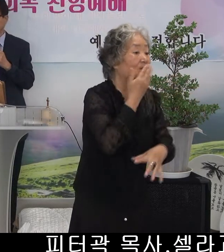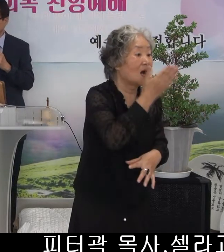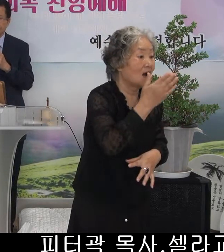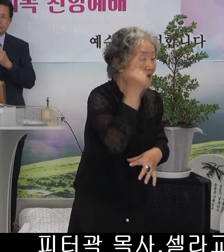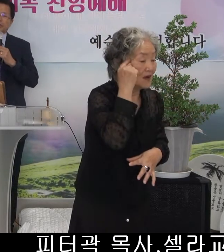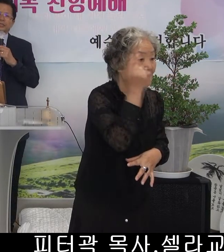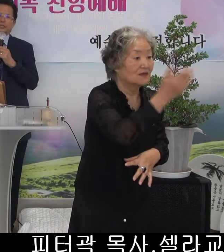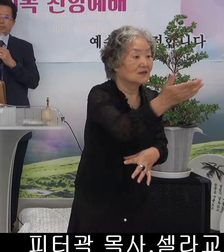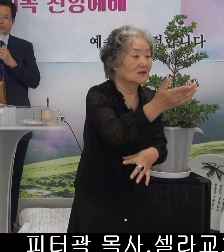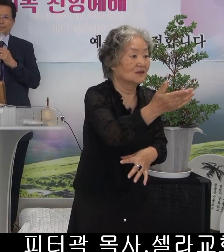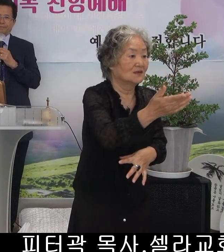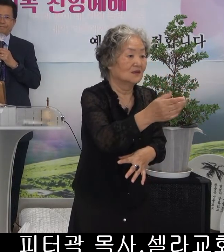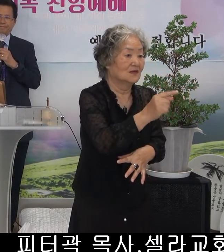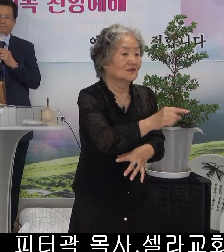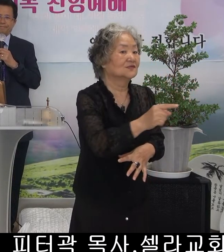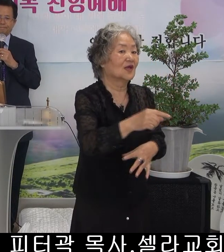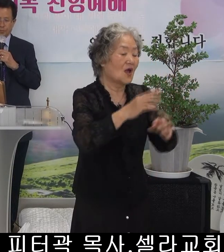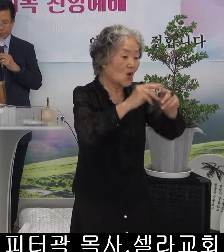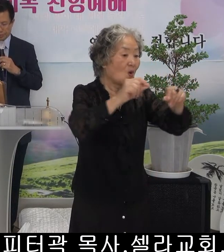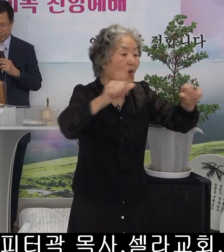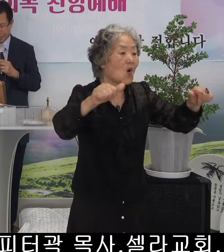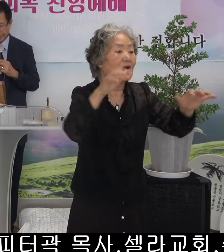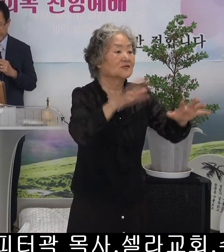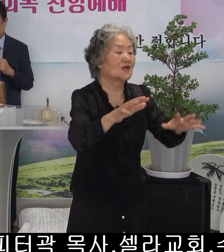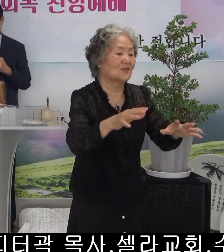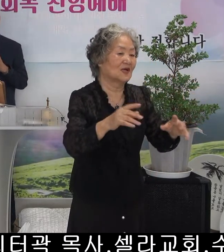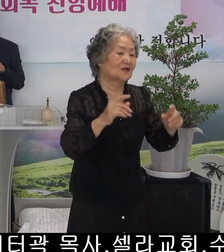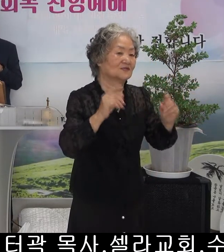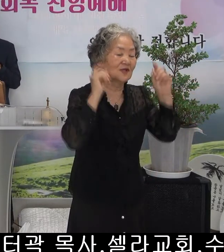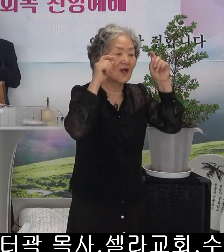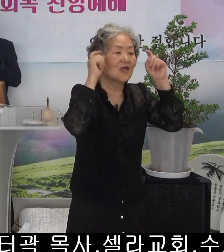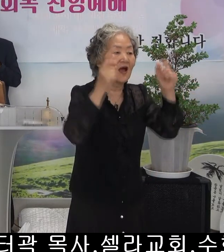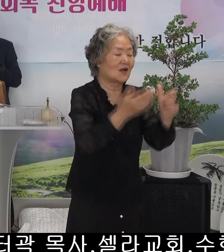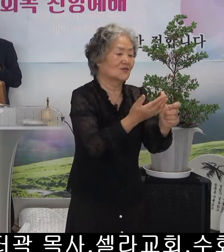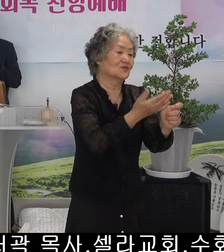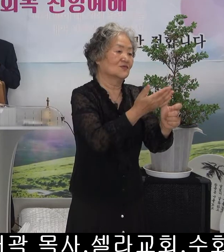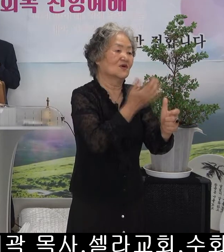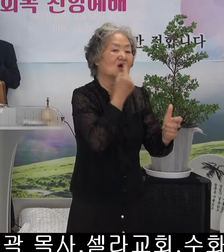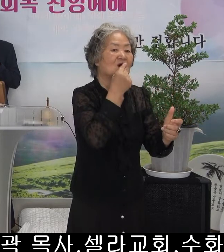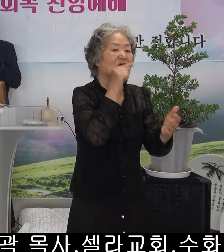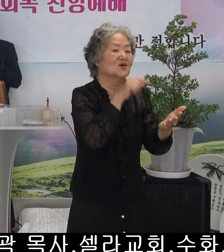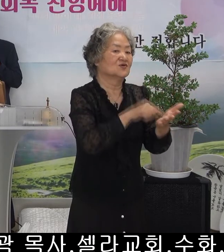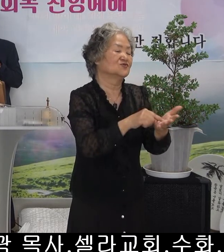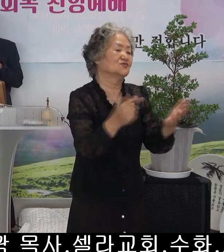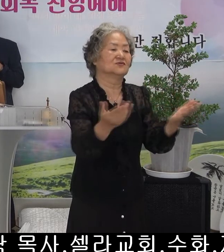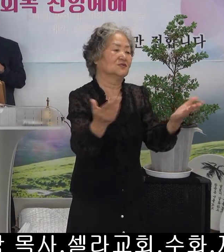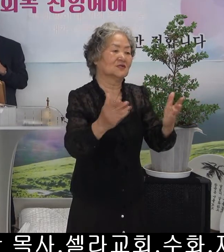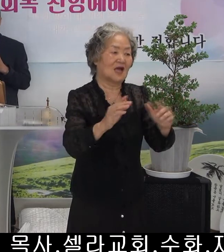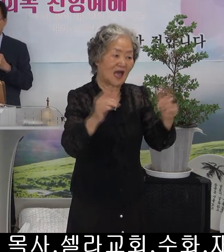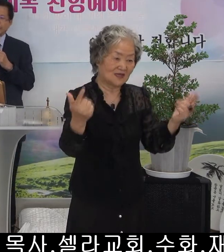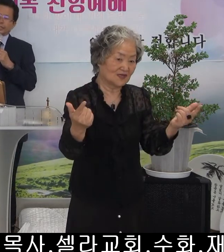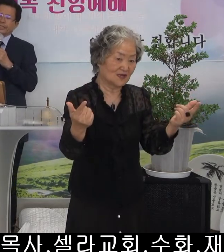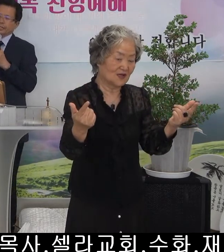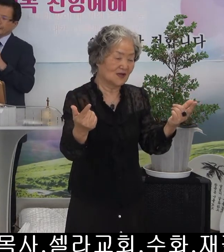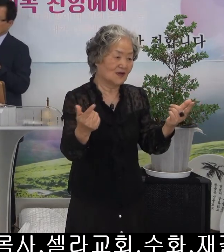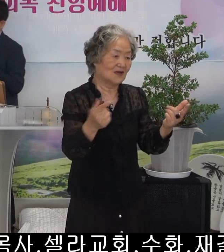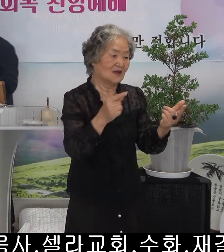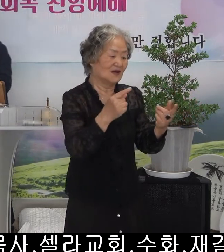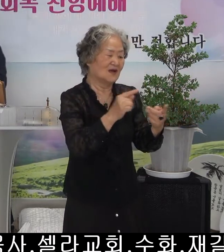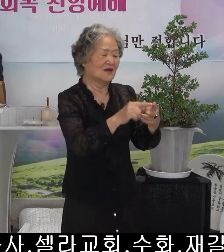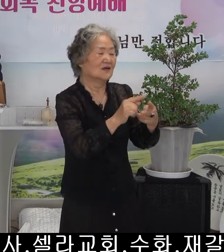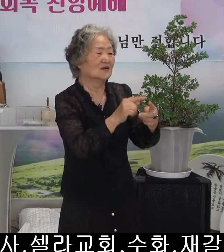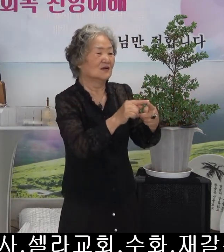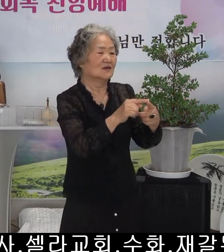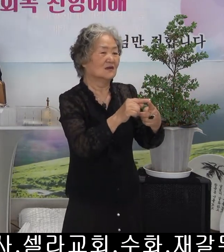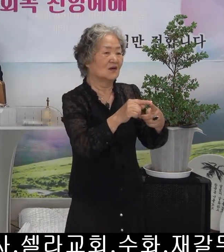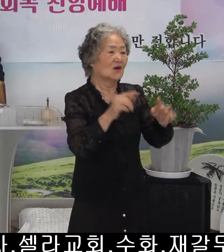것은 정말 쉽지 않은 일입니다. 그래서 이 아벨은 이 양을 치면서 하나님, 오늘 어디로 가야 이 양들에게 풀을